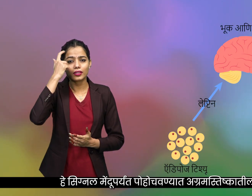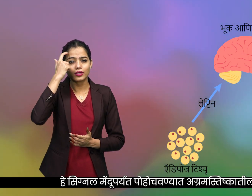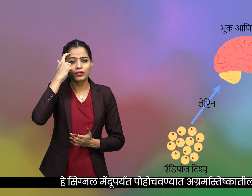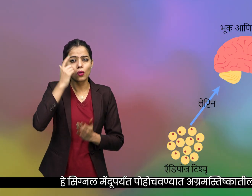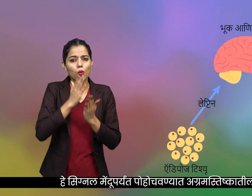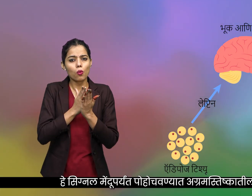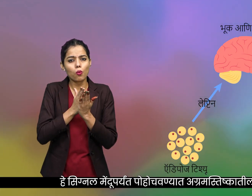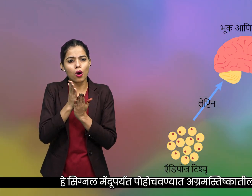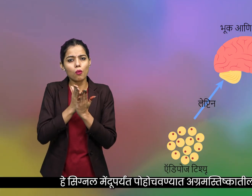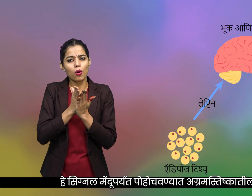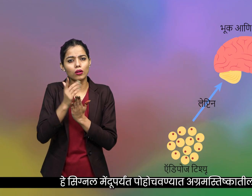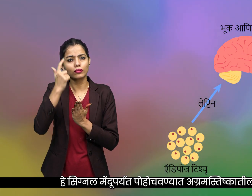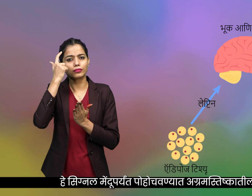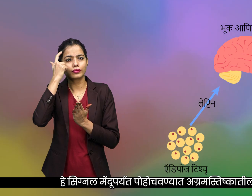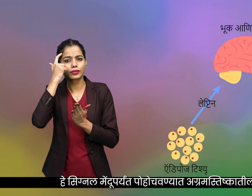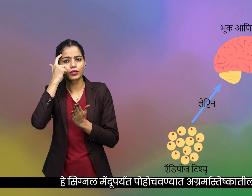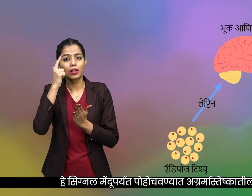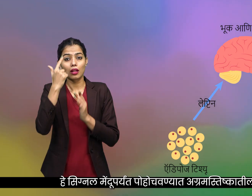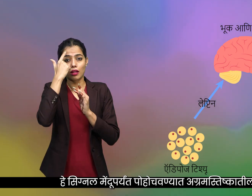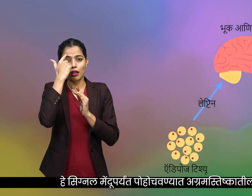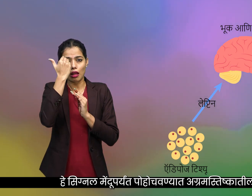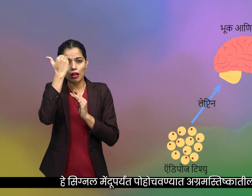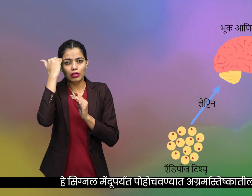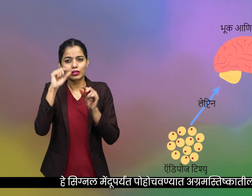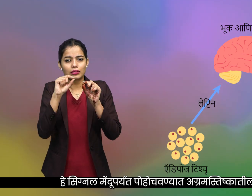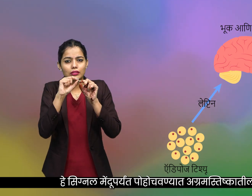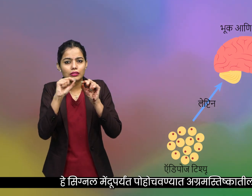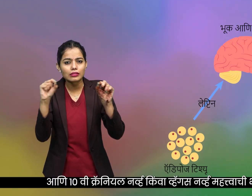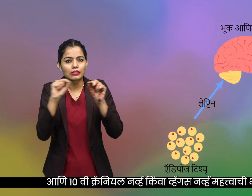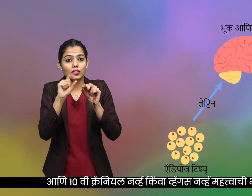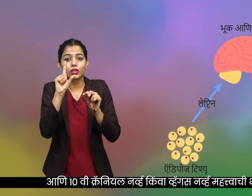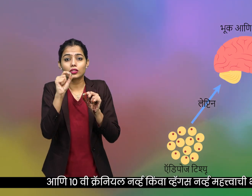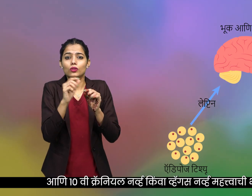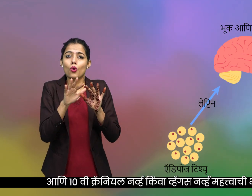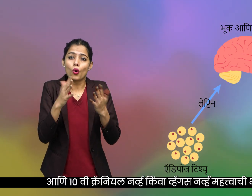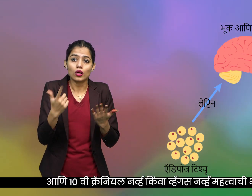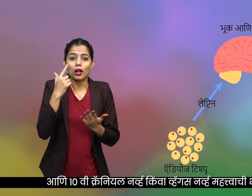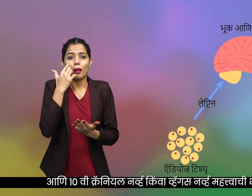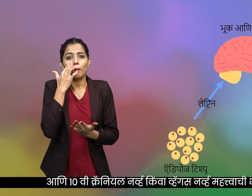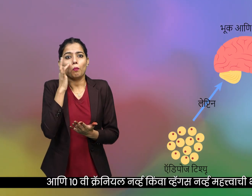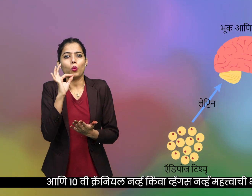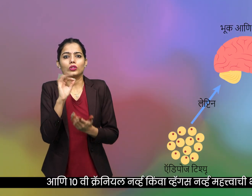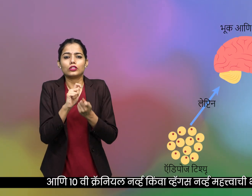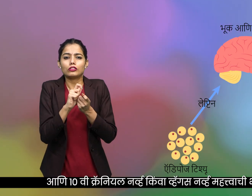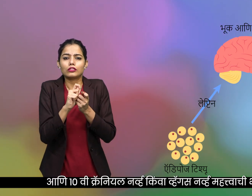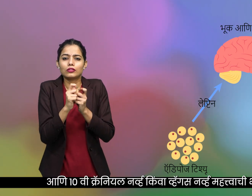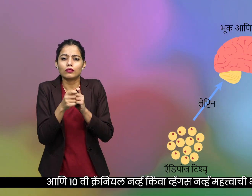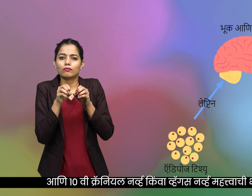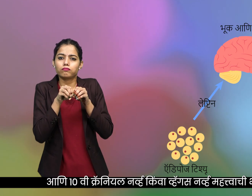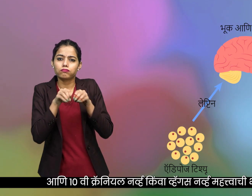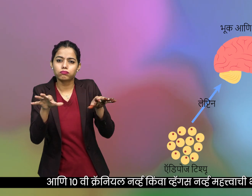हे सिग्नल मेंदूपर्यंत पोहोचवण्यात अग्रमस्तिष्कातील डायसेफेलॉन आणि 10वी क्रेनियल नर्व्ह आणि